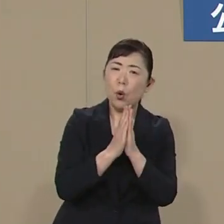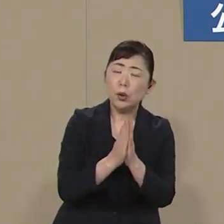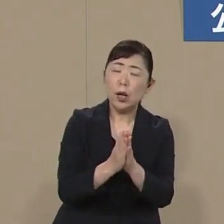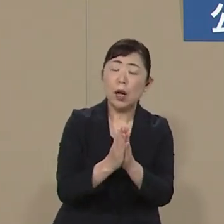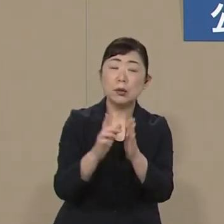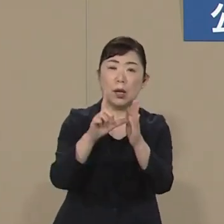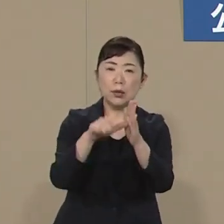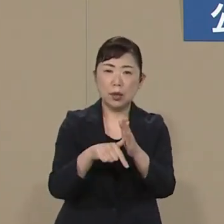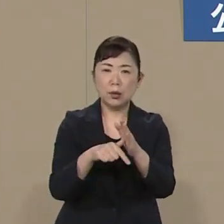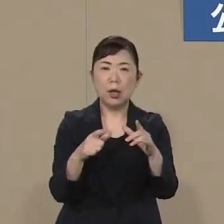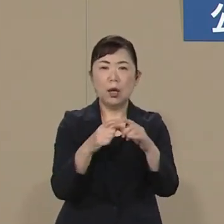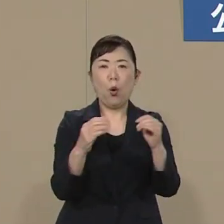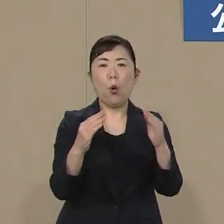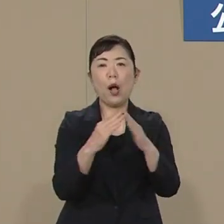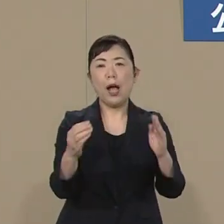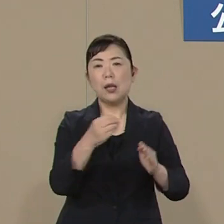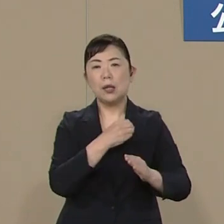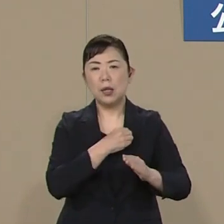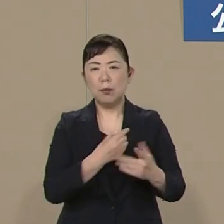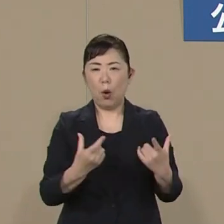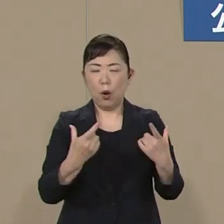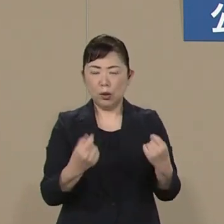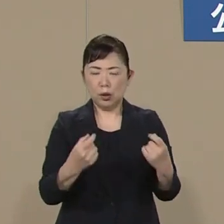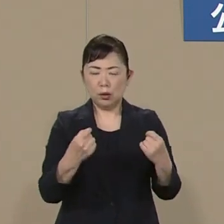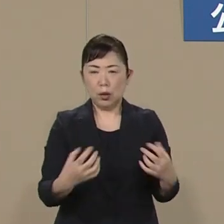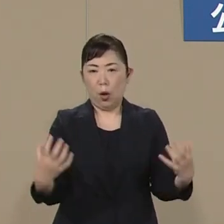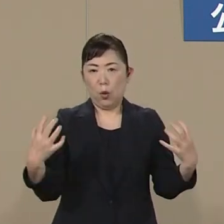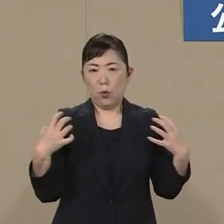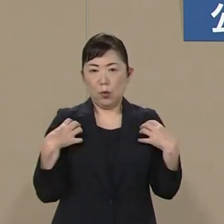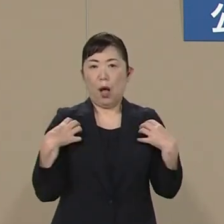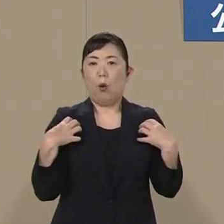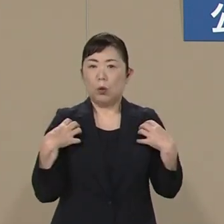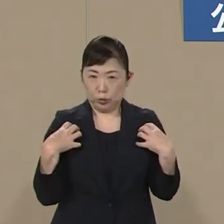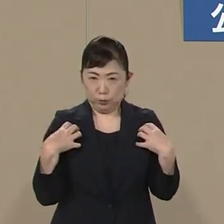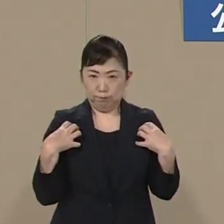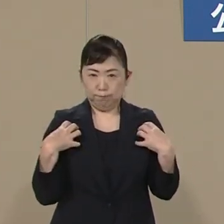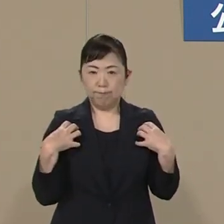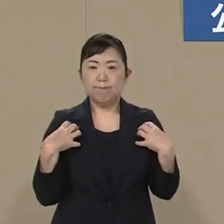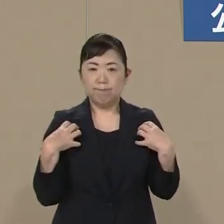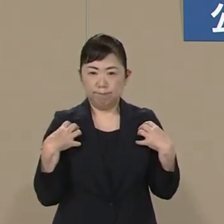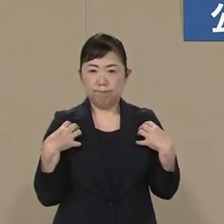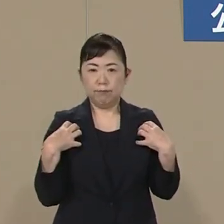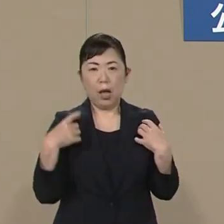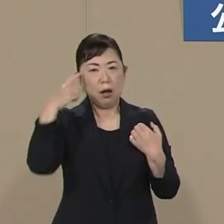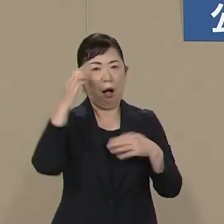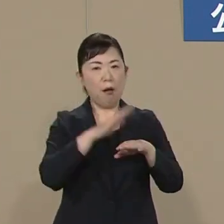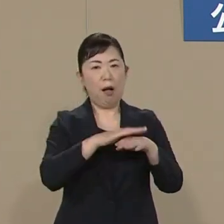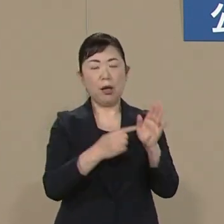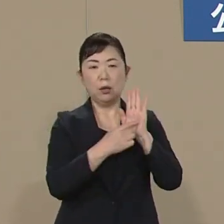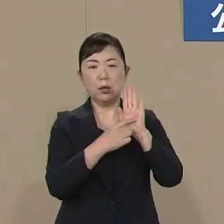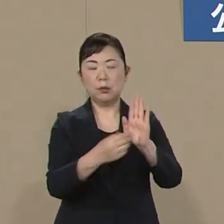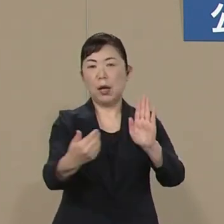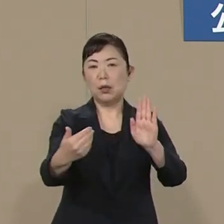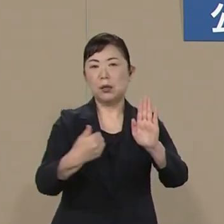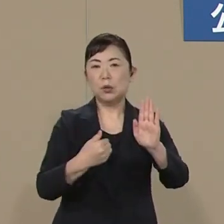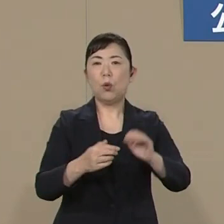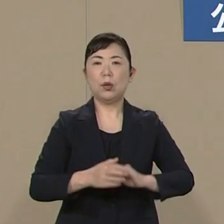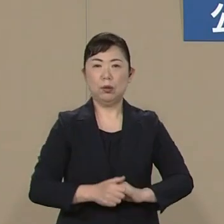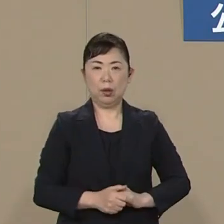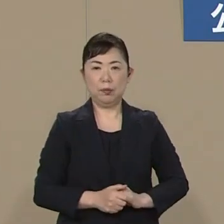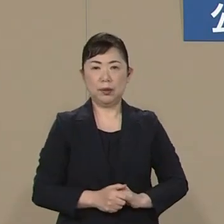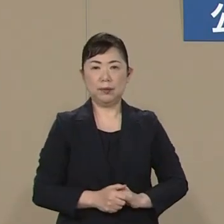以上国会議員も自ら負担を引き受け身を切る姿勢を示すべきだと考え